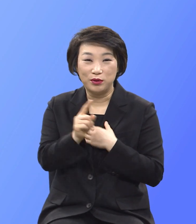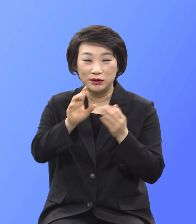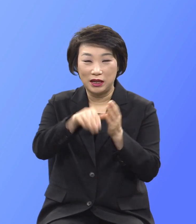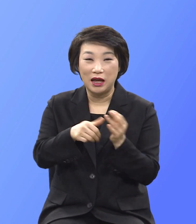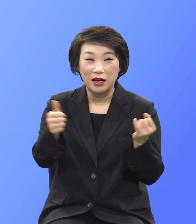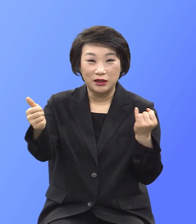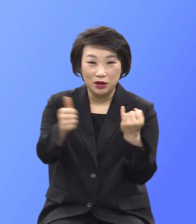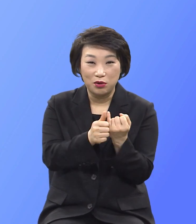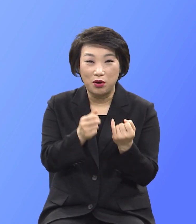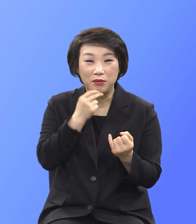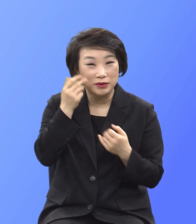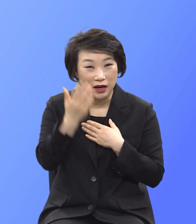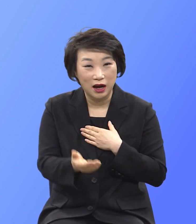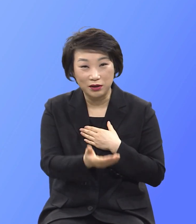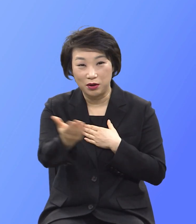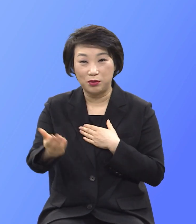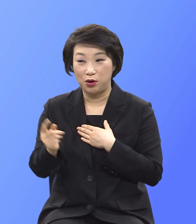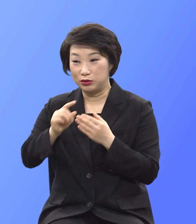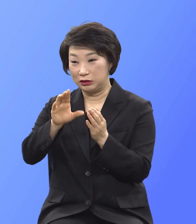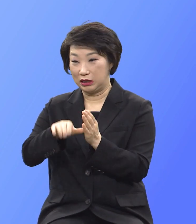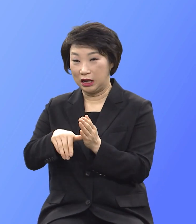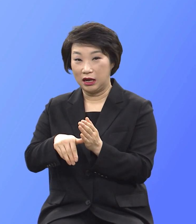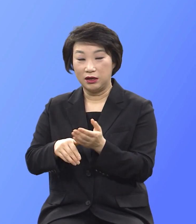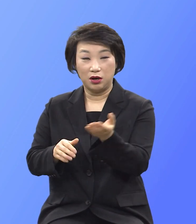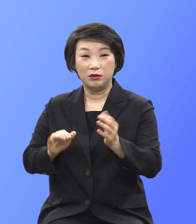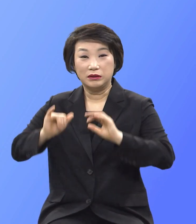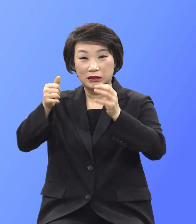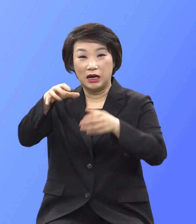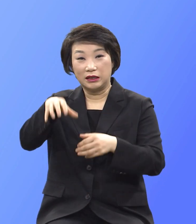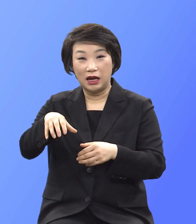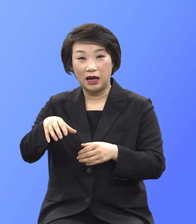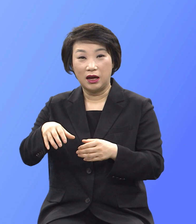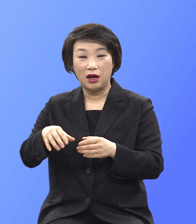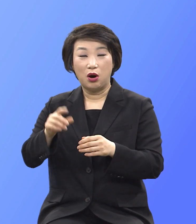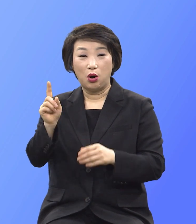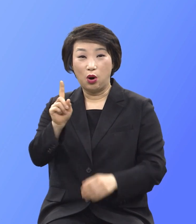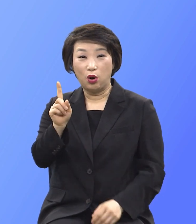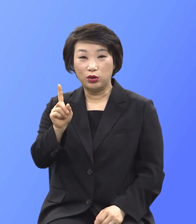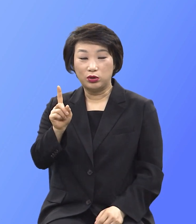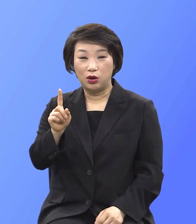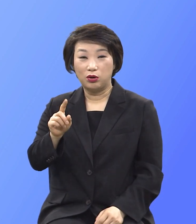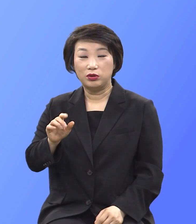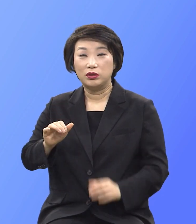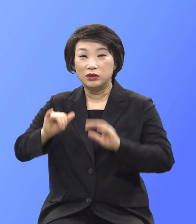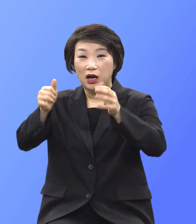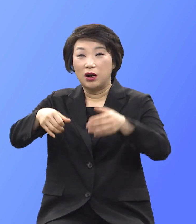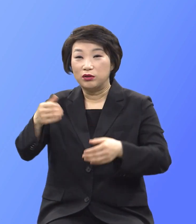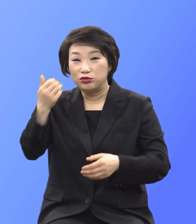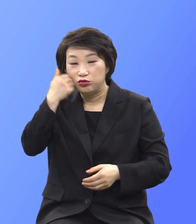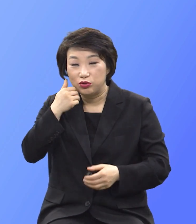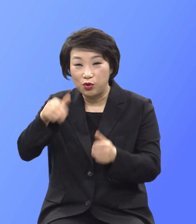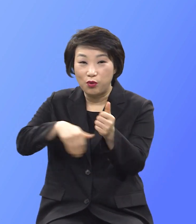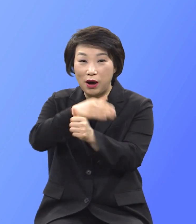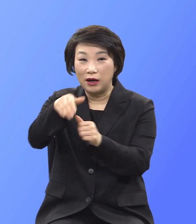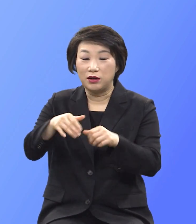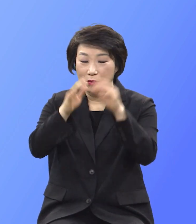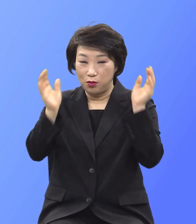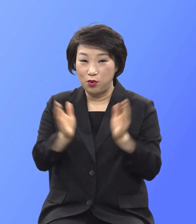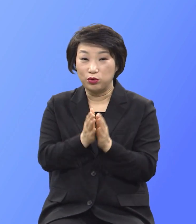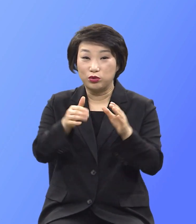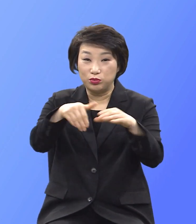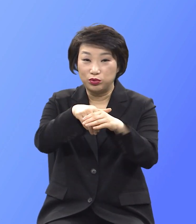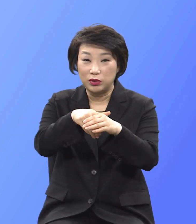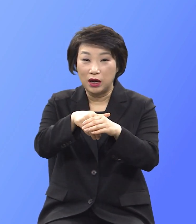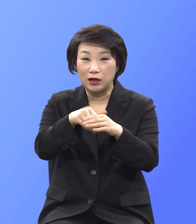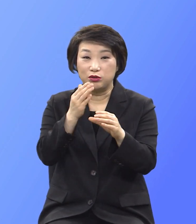시집 안 갑니까? 어느 시대는 세상에 어떤 세대든지 환경의 문화